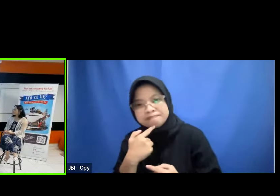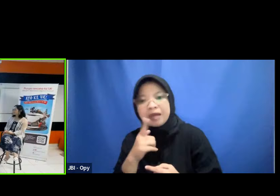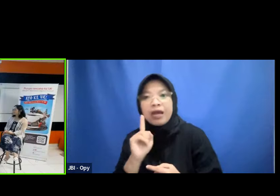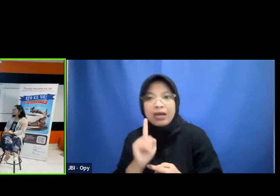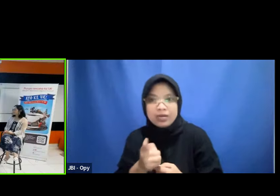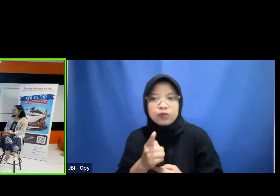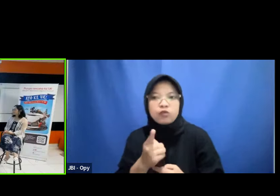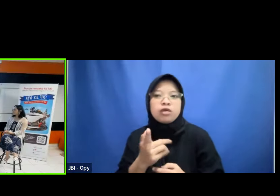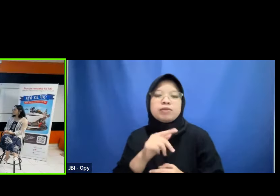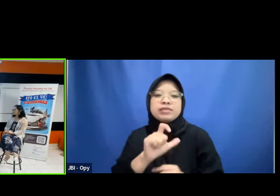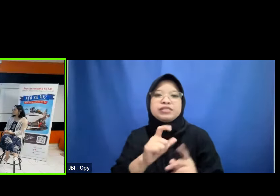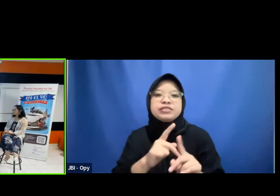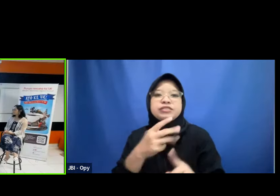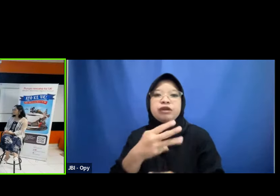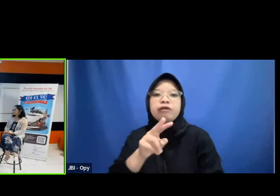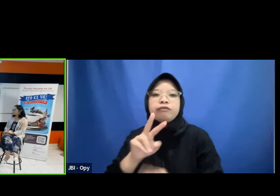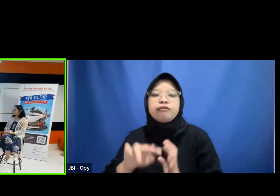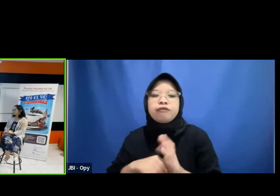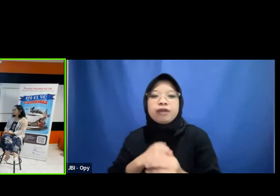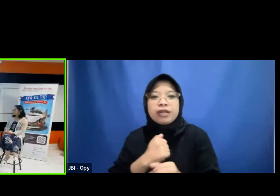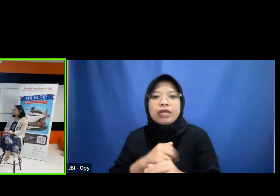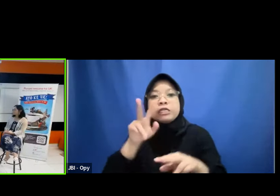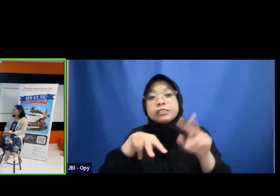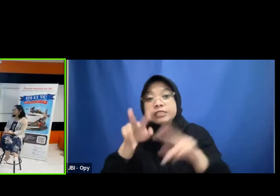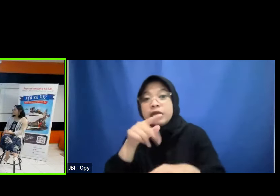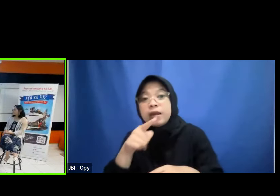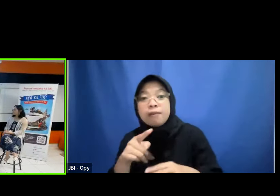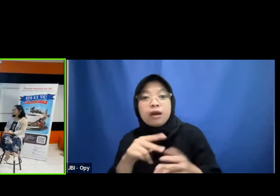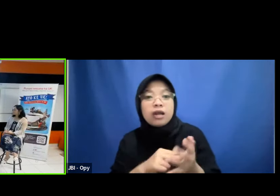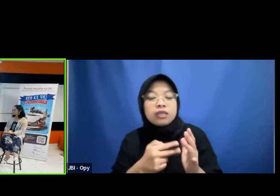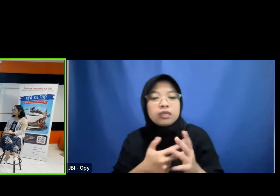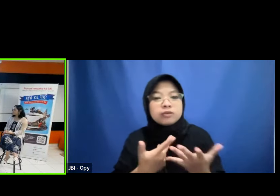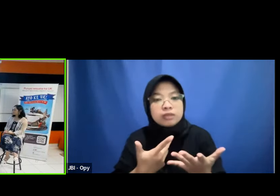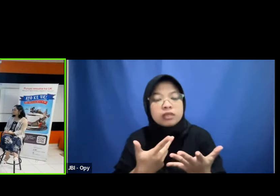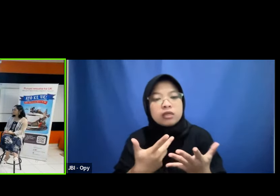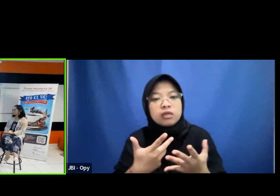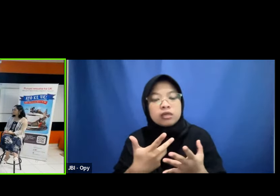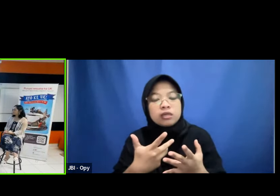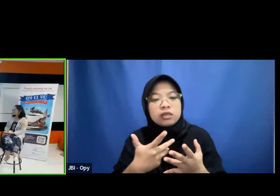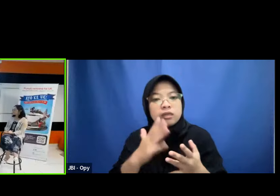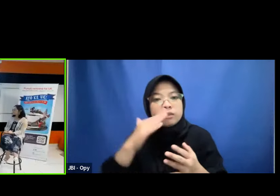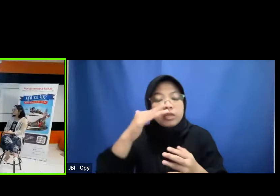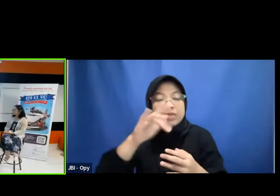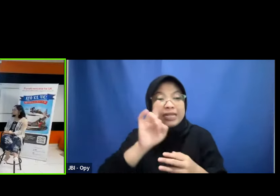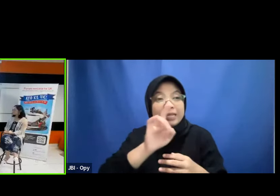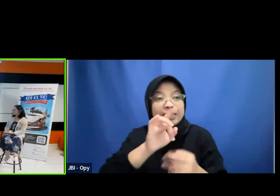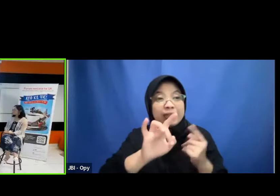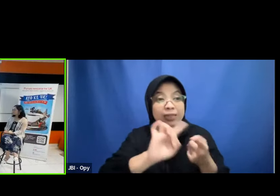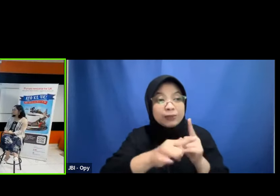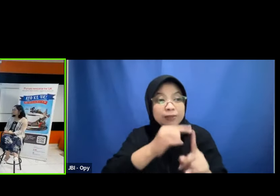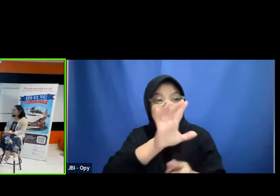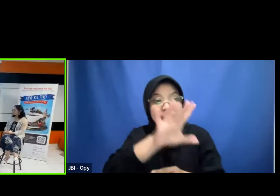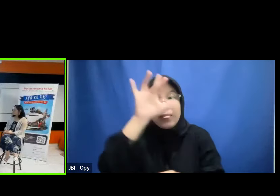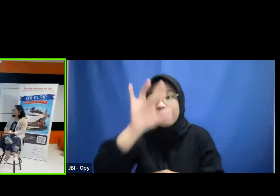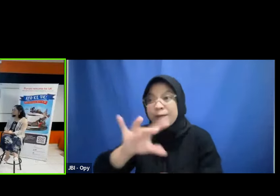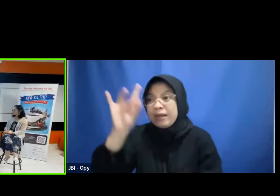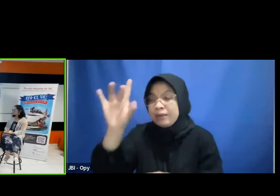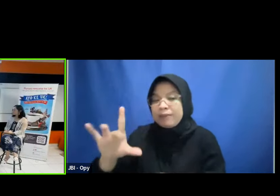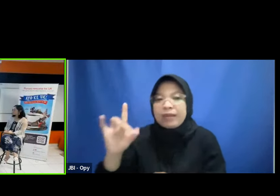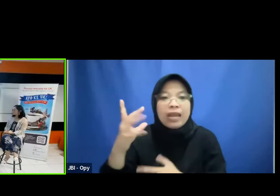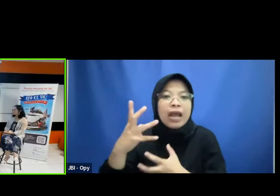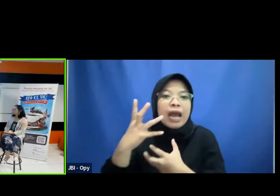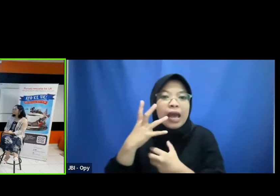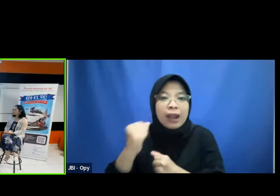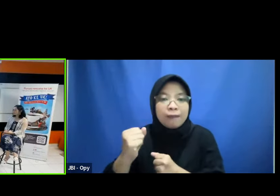di cipening kan mencari yang dia enggak rata-rata teman-teman nanti kalau terpilih itu harapannya di